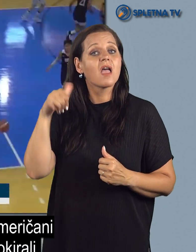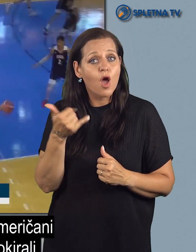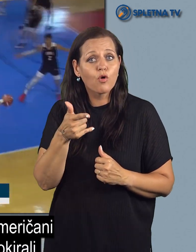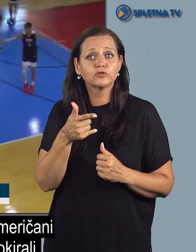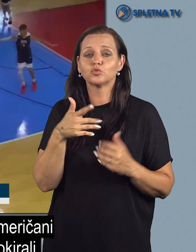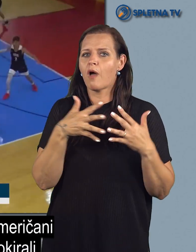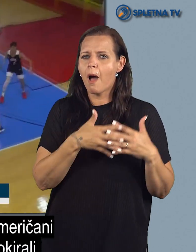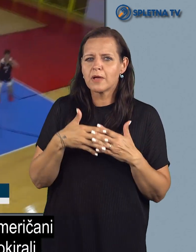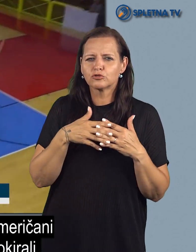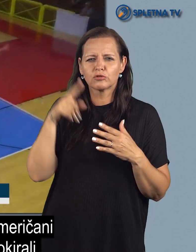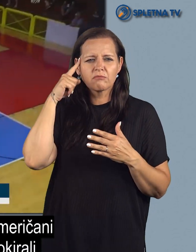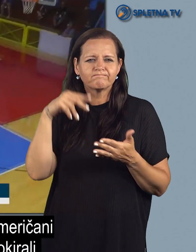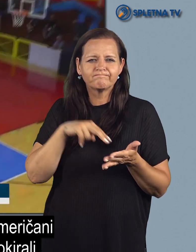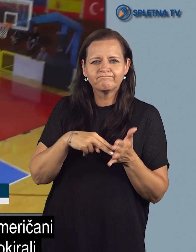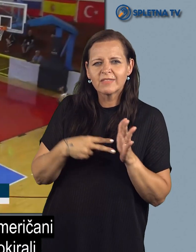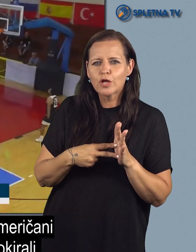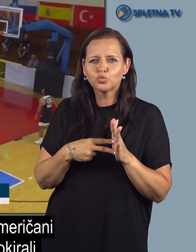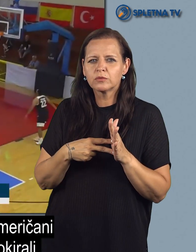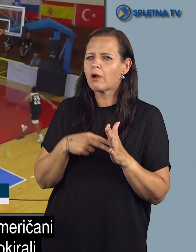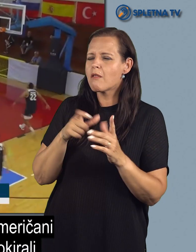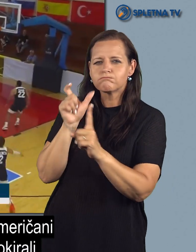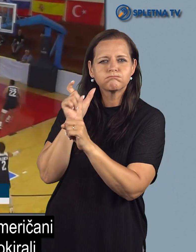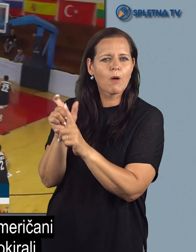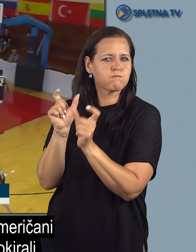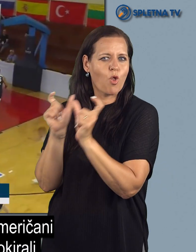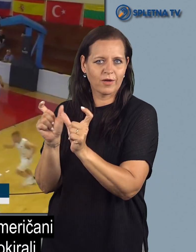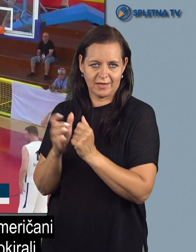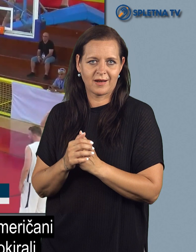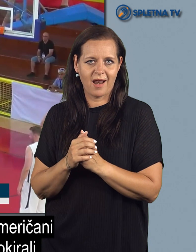Miha Jakovčiča so Američani naštudirali in ga blokirali.